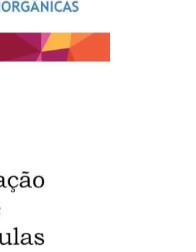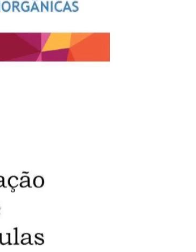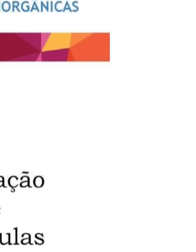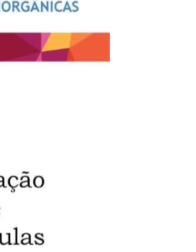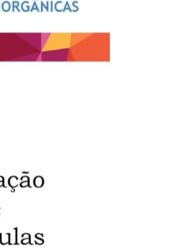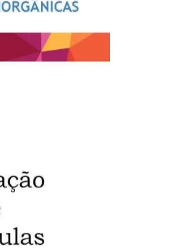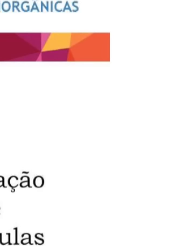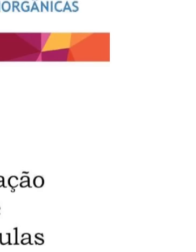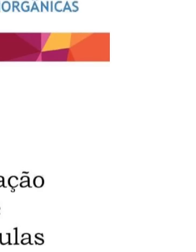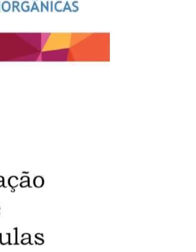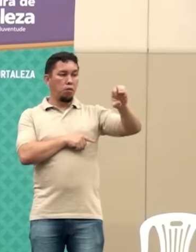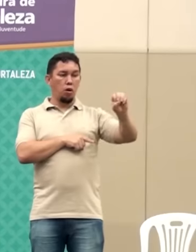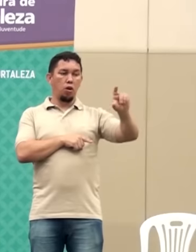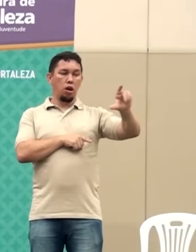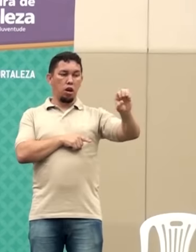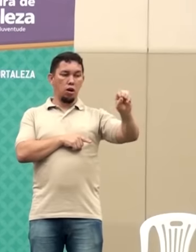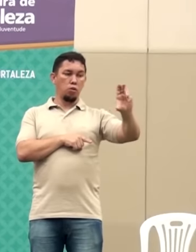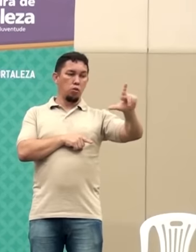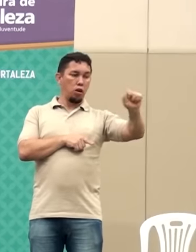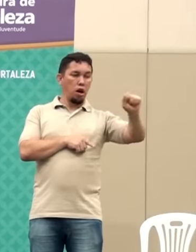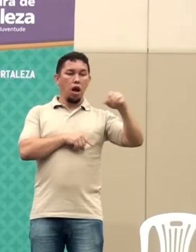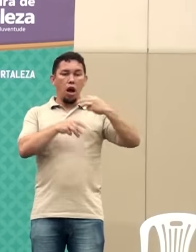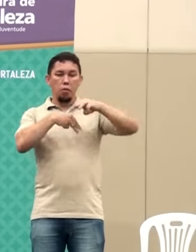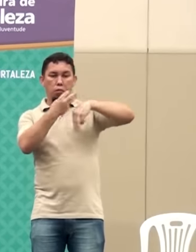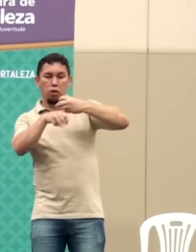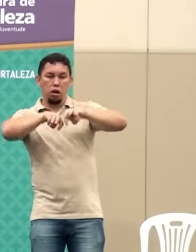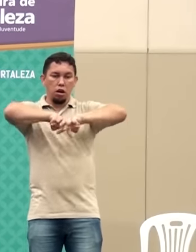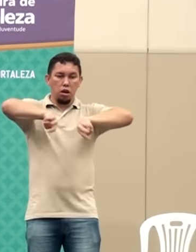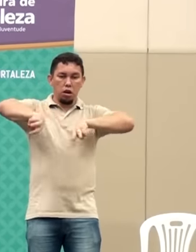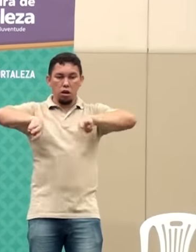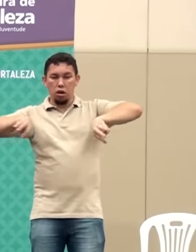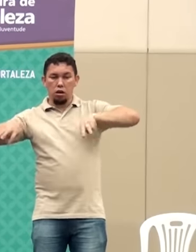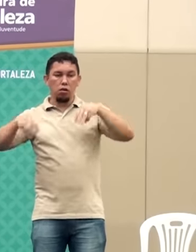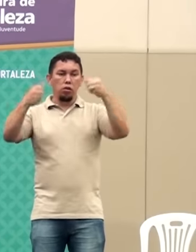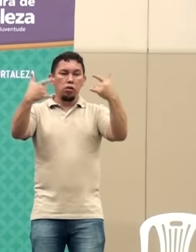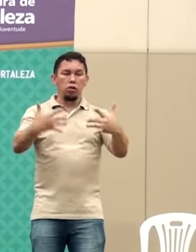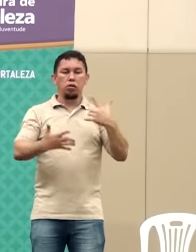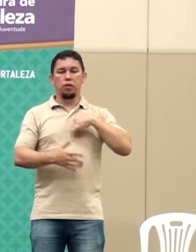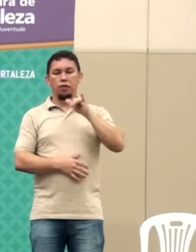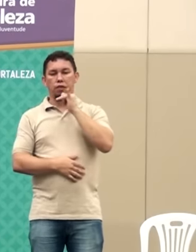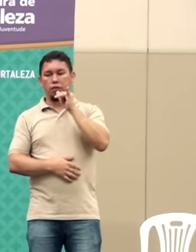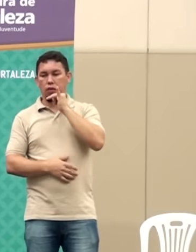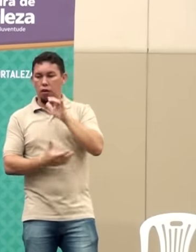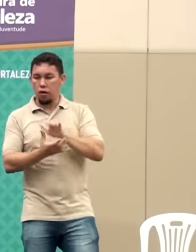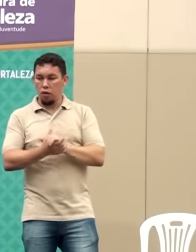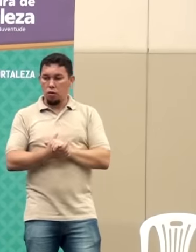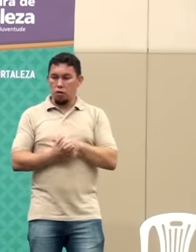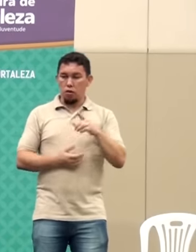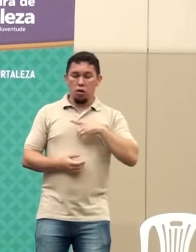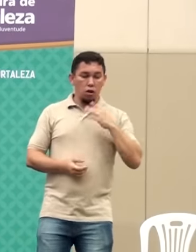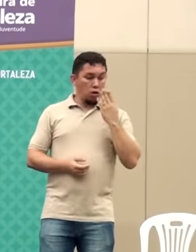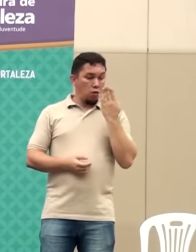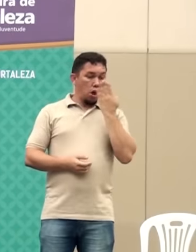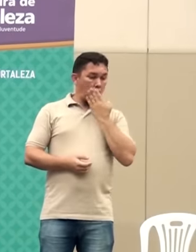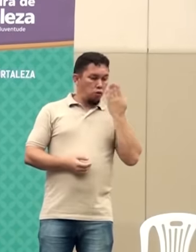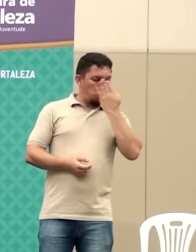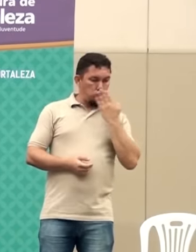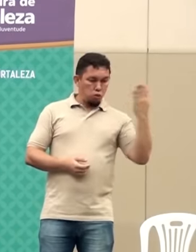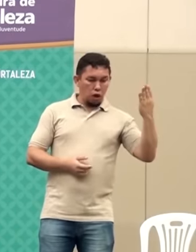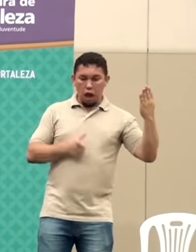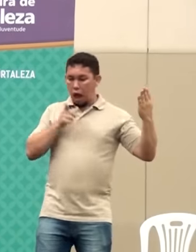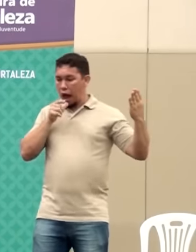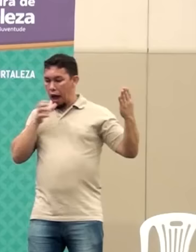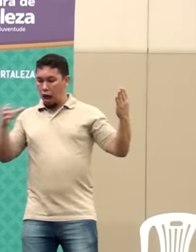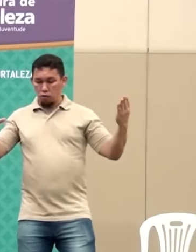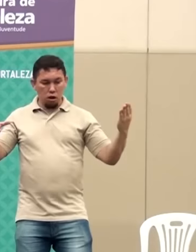uma separação de moléculas. Um exemplo que a gente conhece do dia a dia, quando a gente coloca açúcar em água. Quando eu